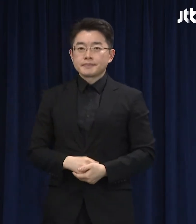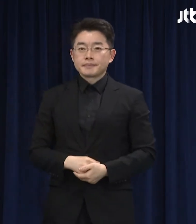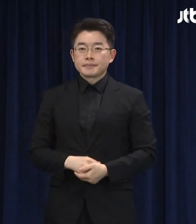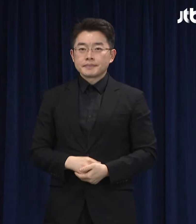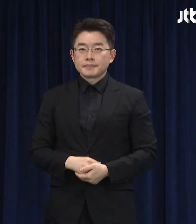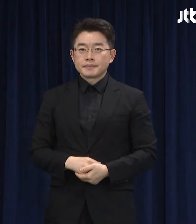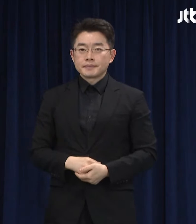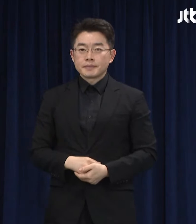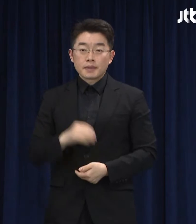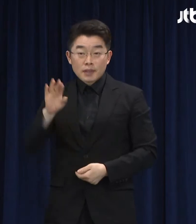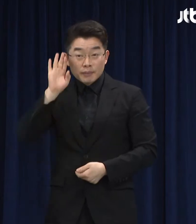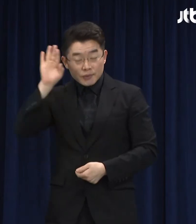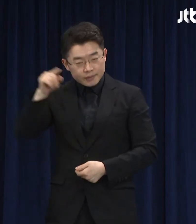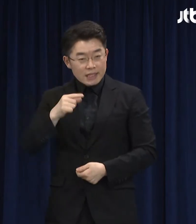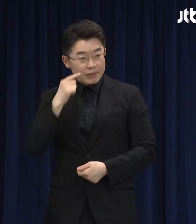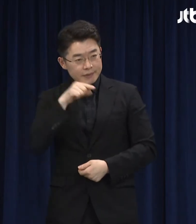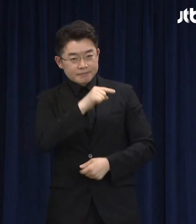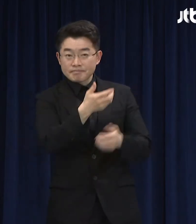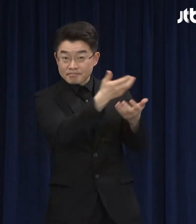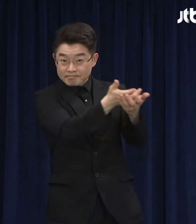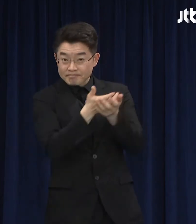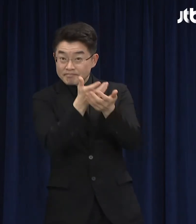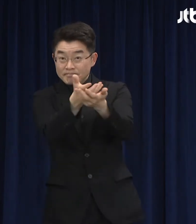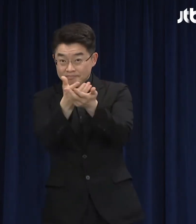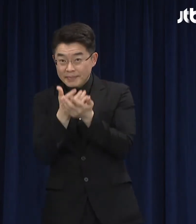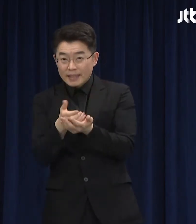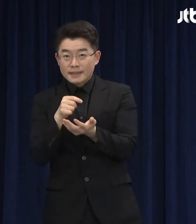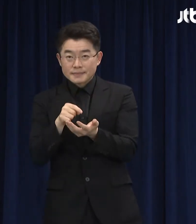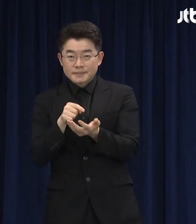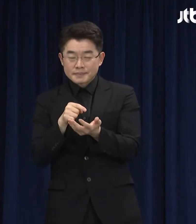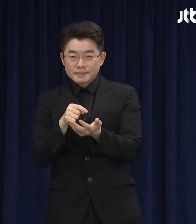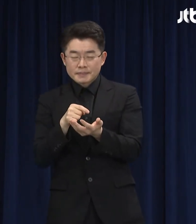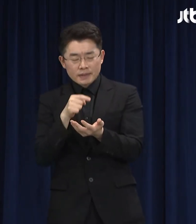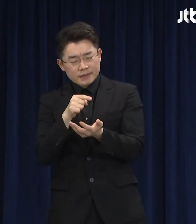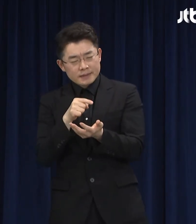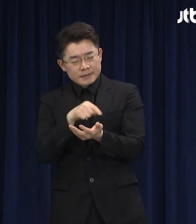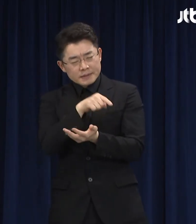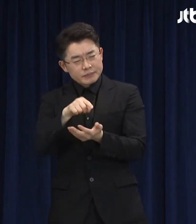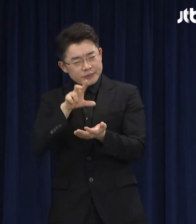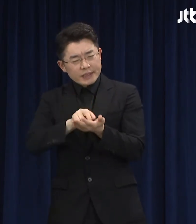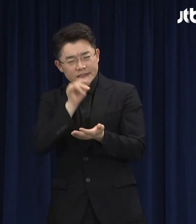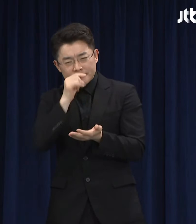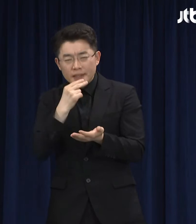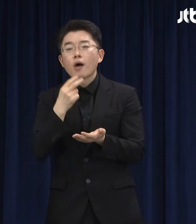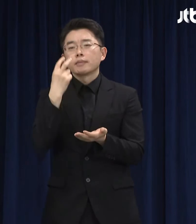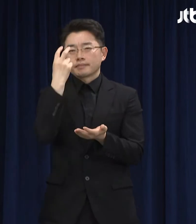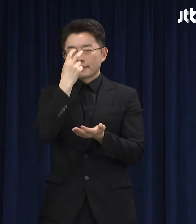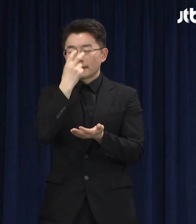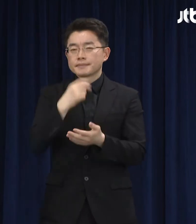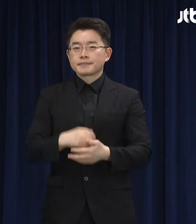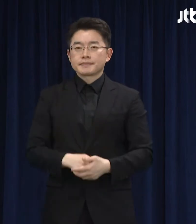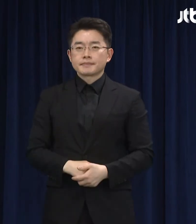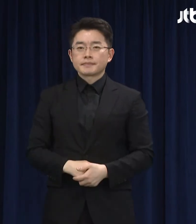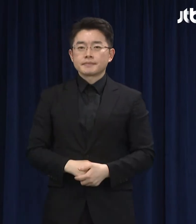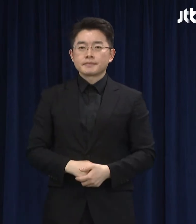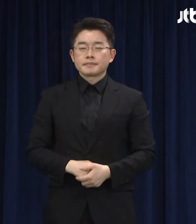여러 가지 자료들을 확보해서 종합적으로 적절성을 확인할 예정입니다.